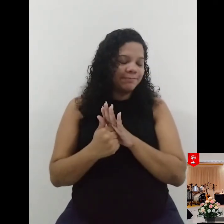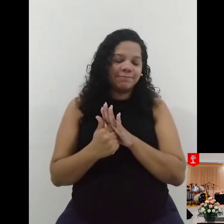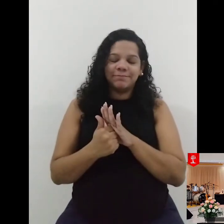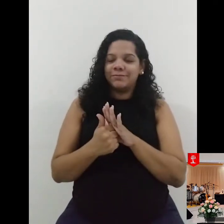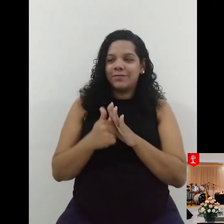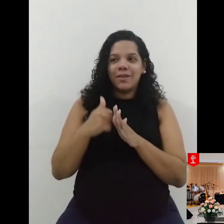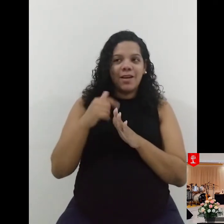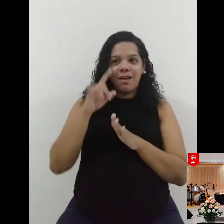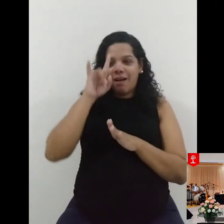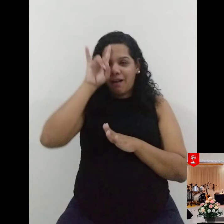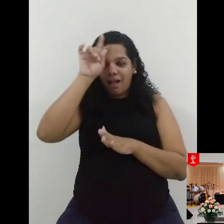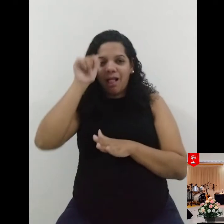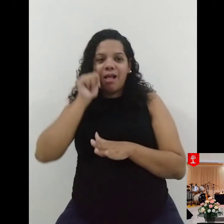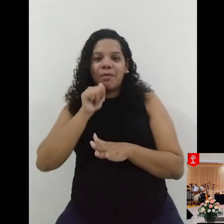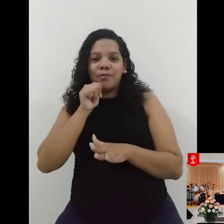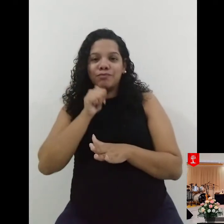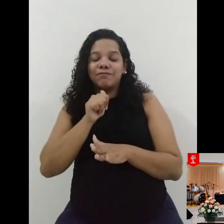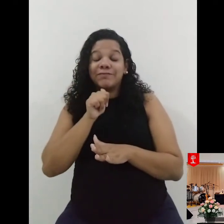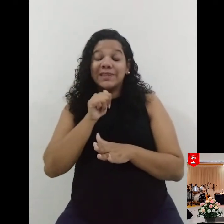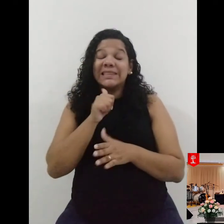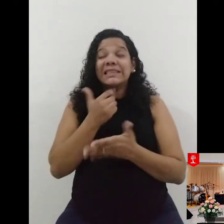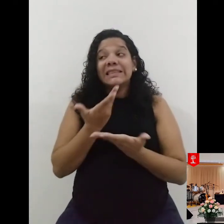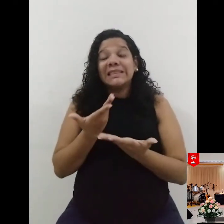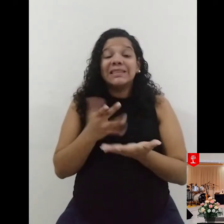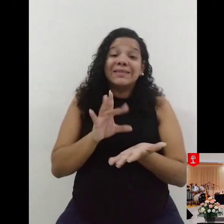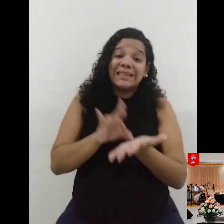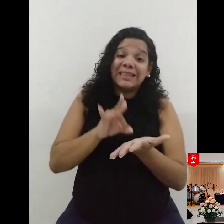estar revelando tudo isso.